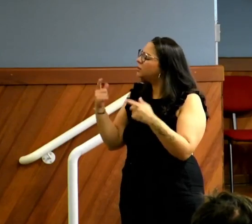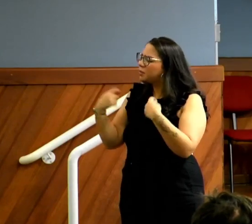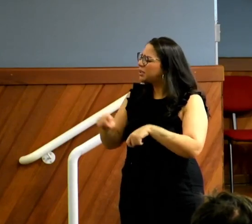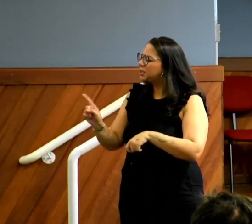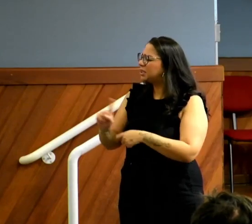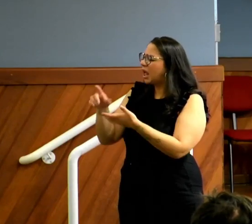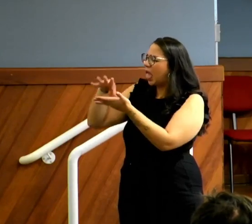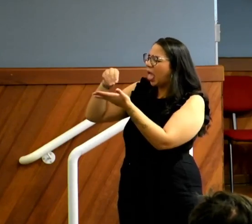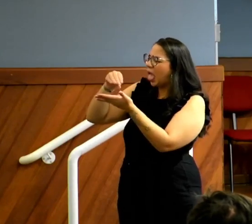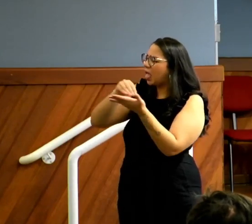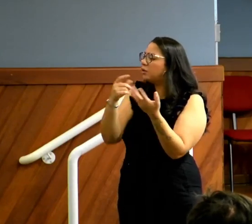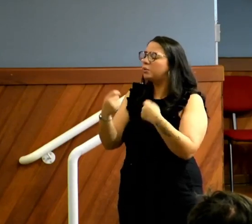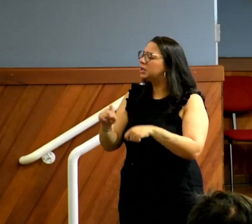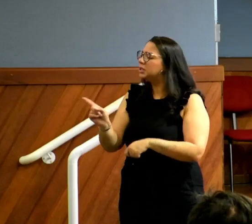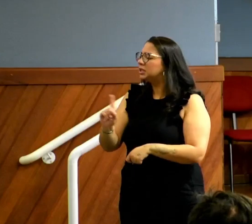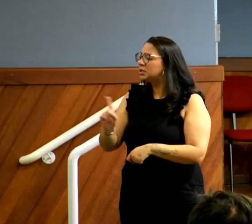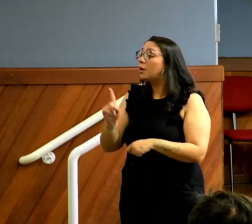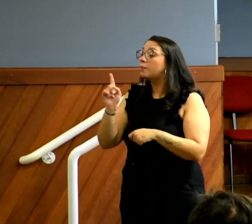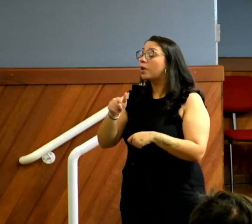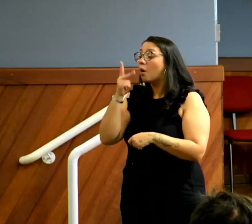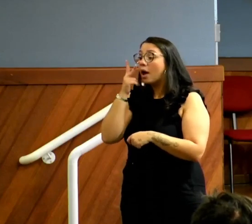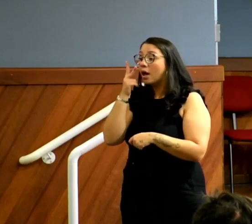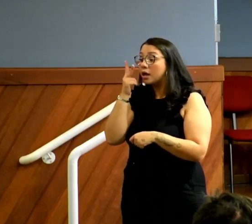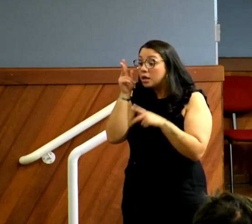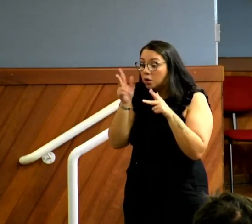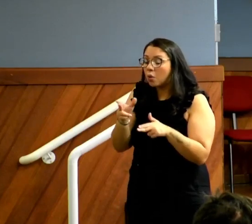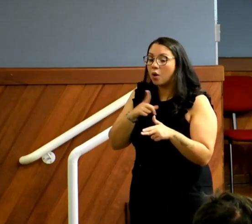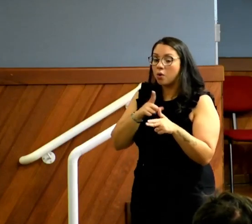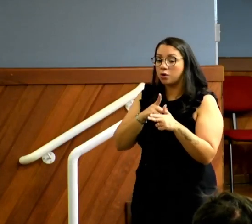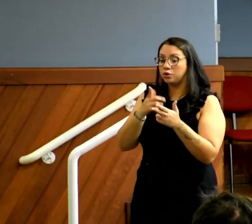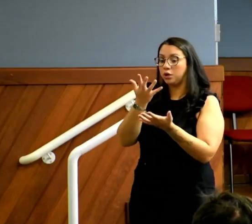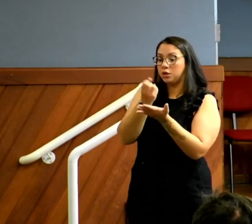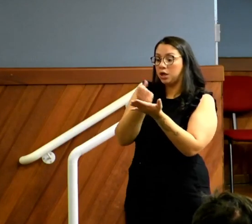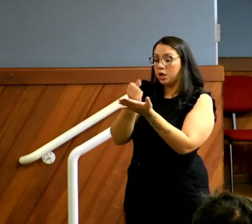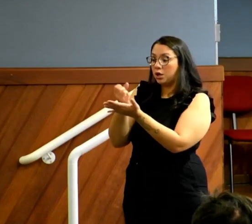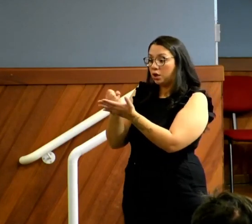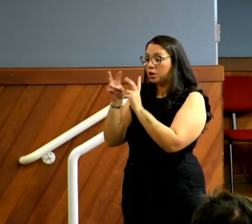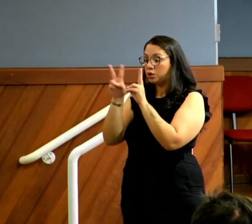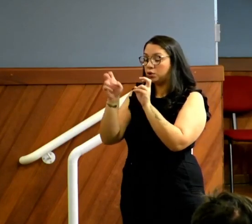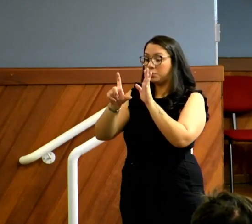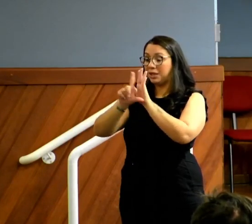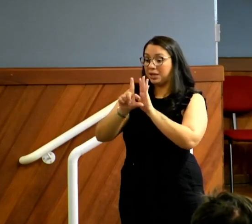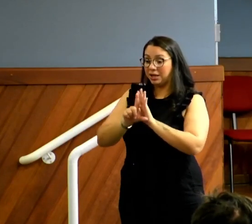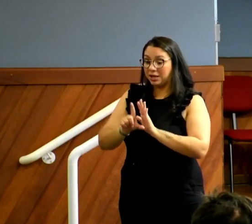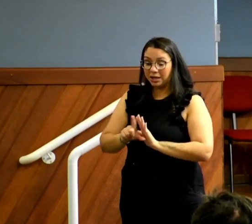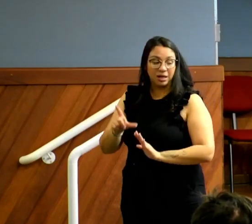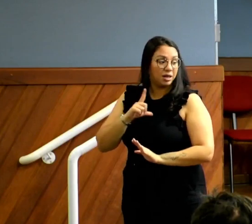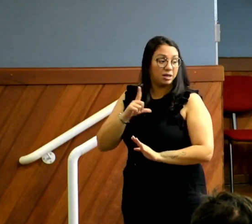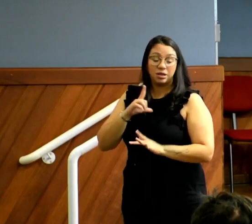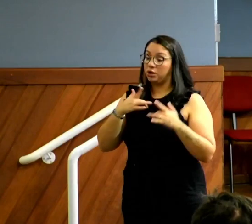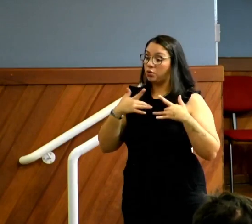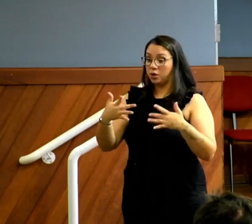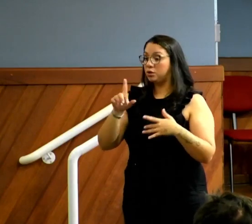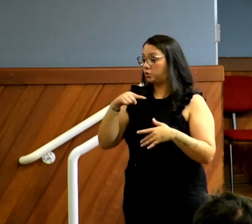preciso digitalizar aquilo, né? É igual coleções que nós temos de leis e decretos do Império. O CMU tem como uma doação, a gente